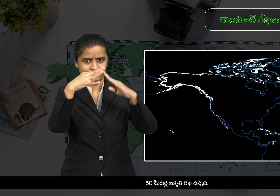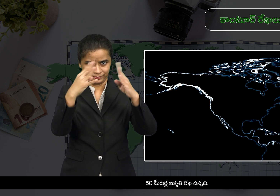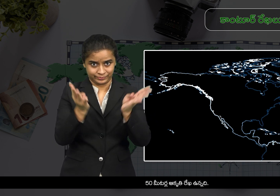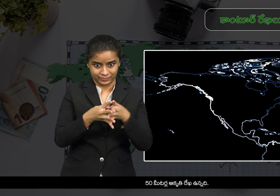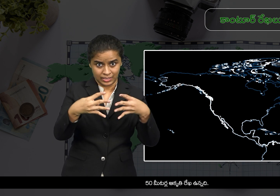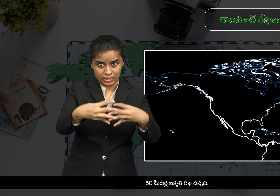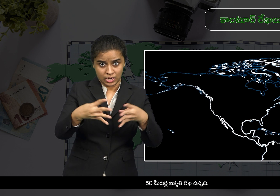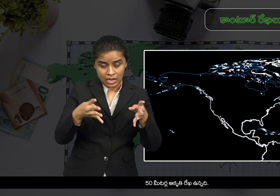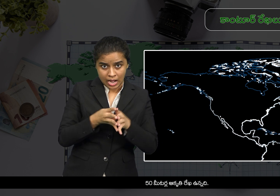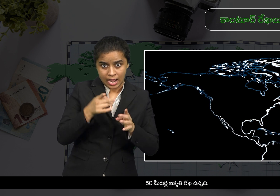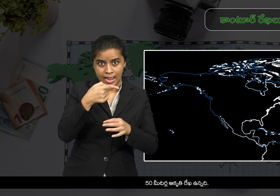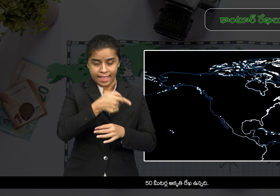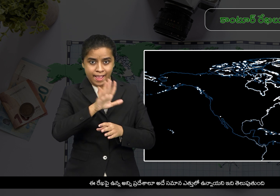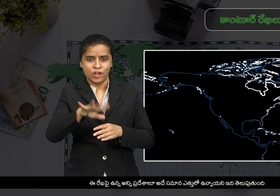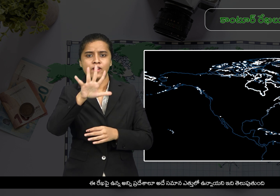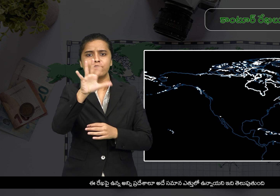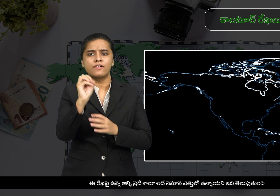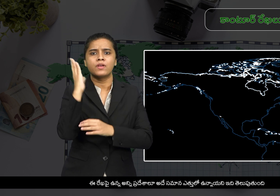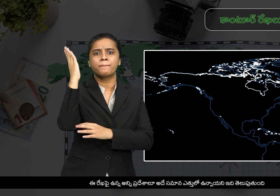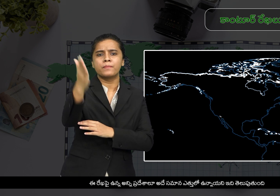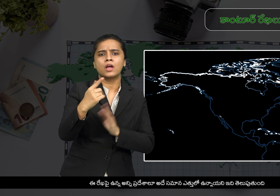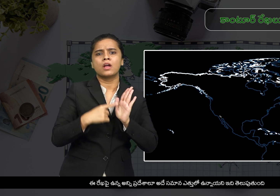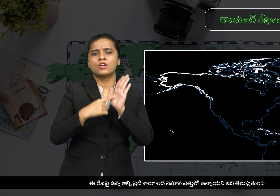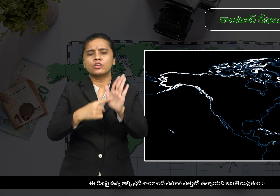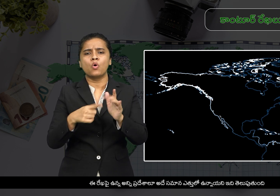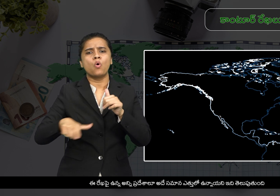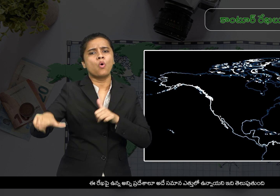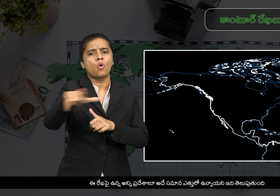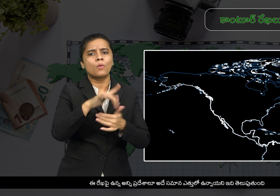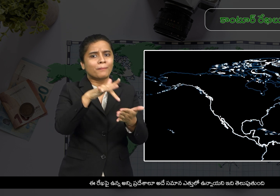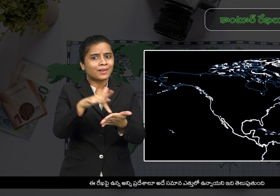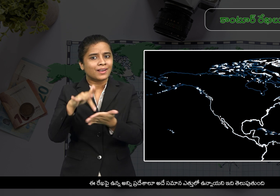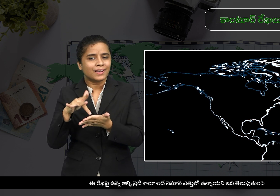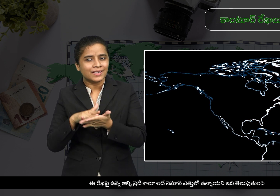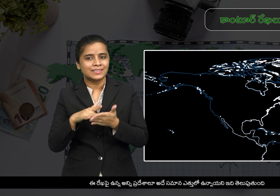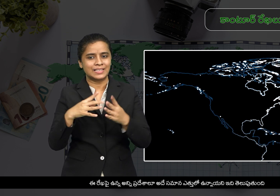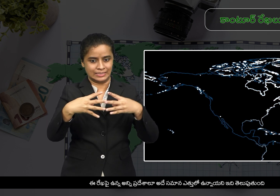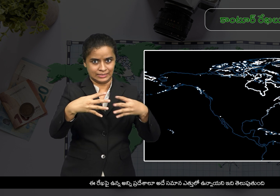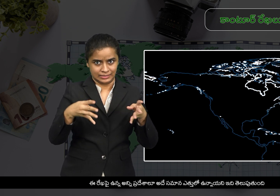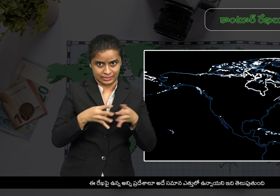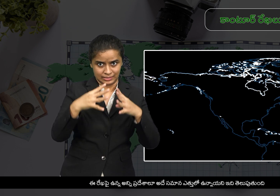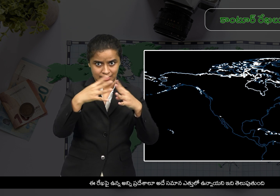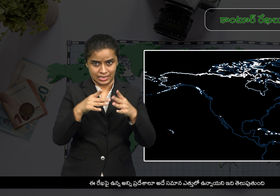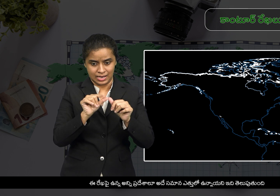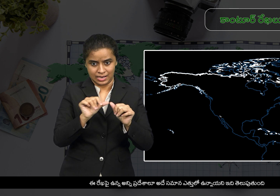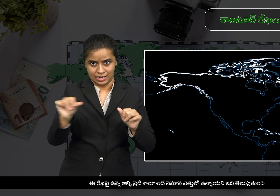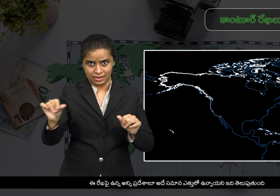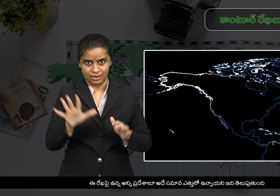ఉంది. ఈ రేఖపై ఉన్న అన్ని ప్రదేశాలు అదే సమాన ఎత్తులో ఉన్నాయని ఇది